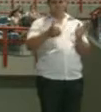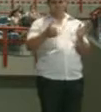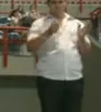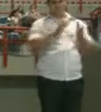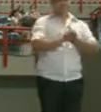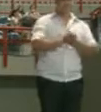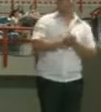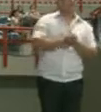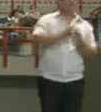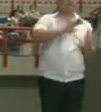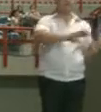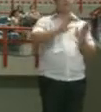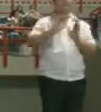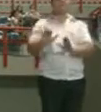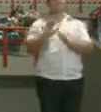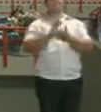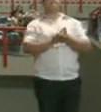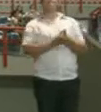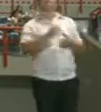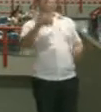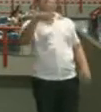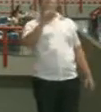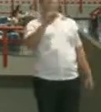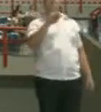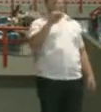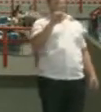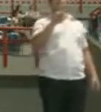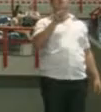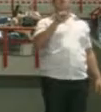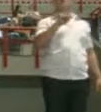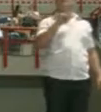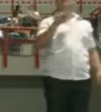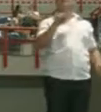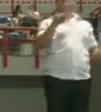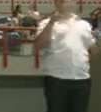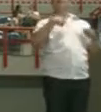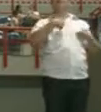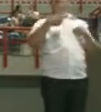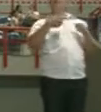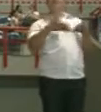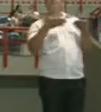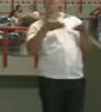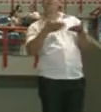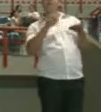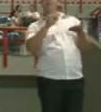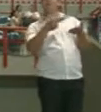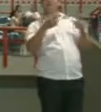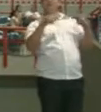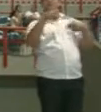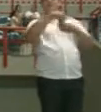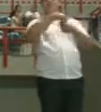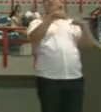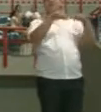bem simples: Madalena é latifundiária ou ela é pobre?